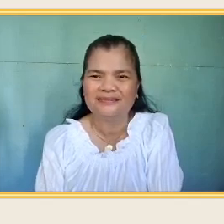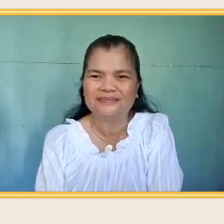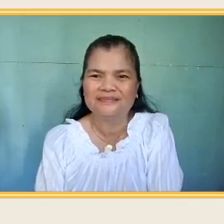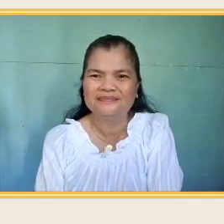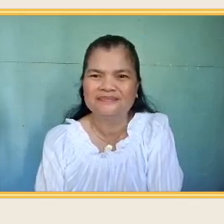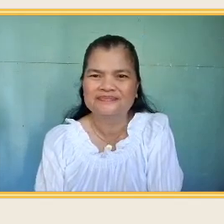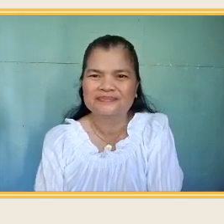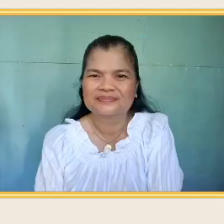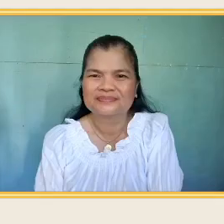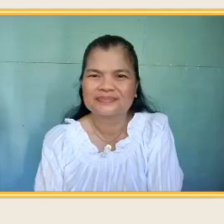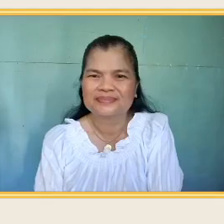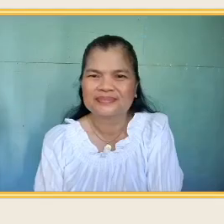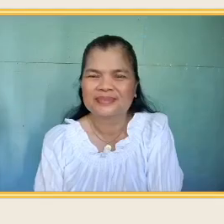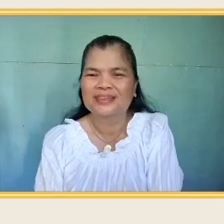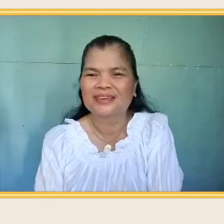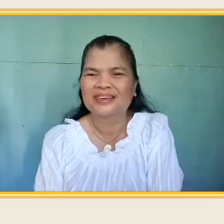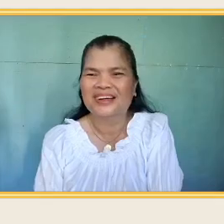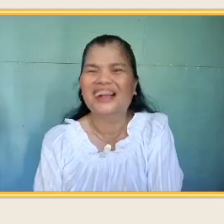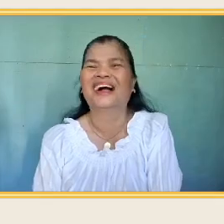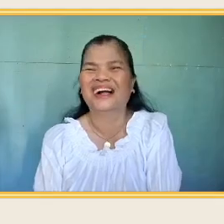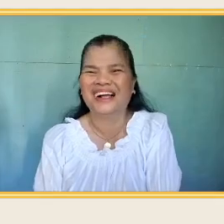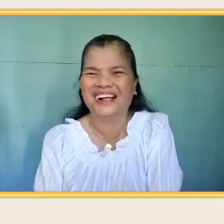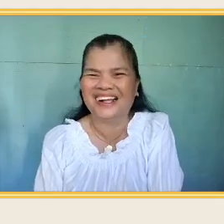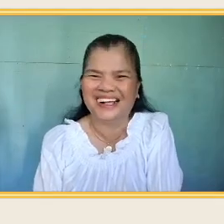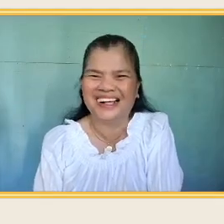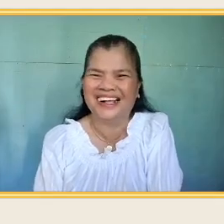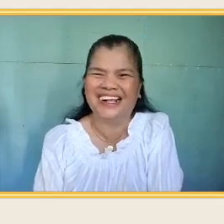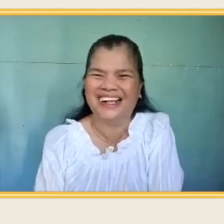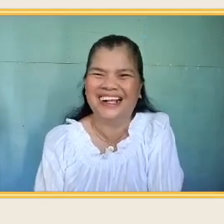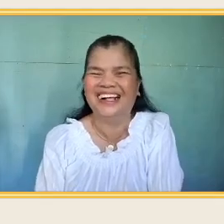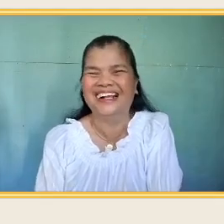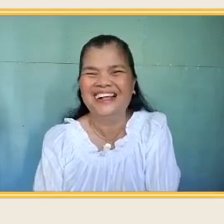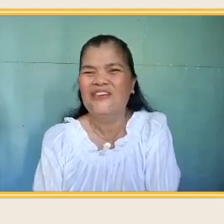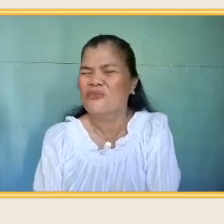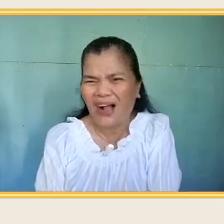yan? Sabi, wag! Wag!